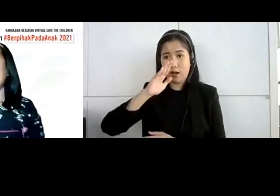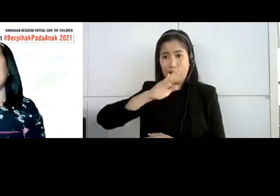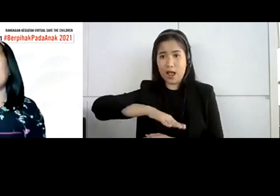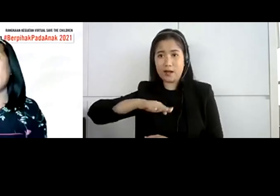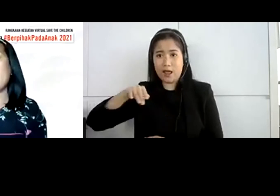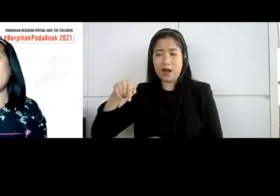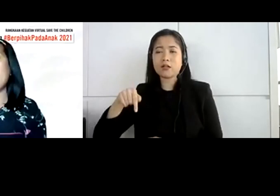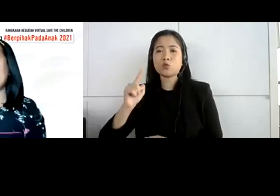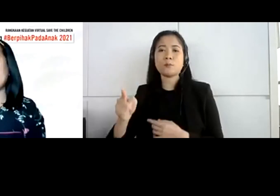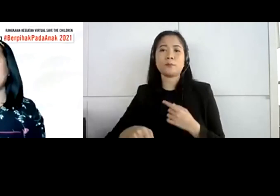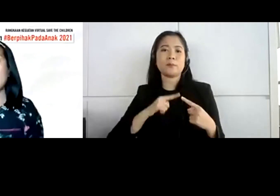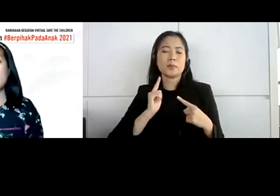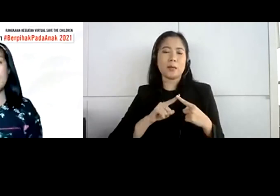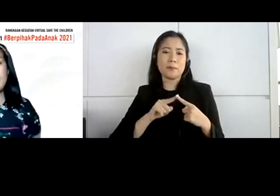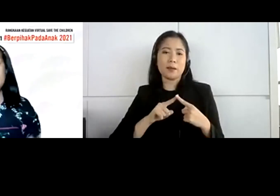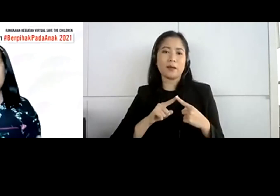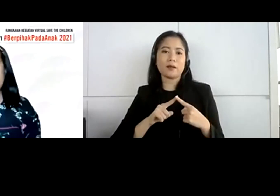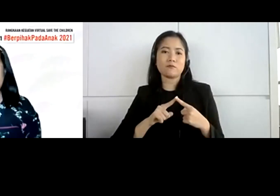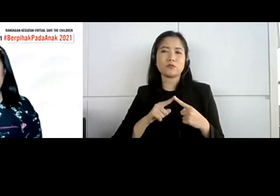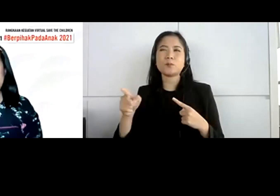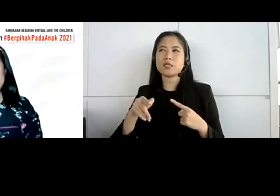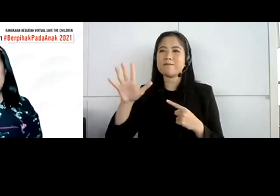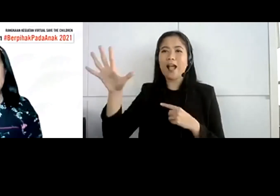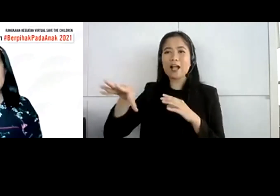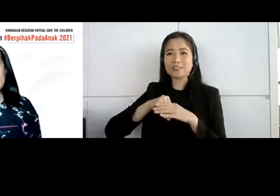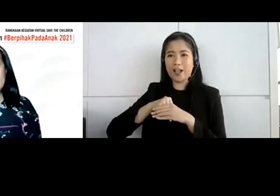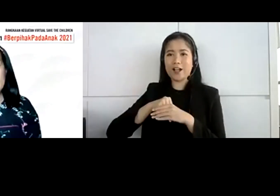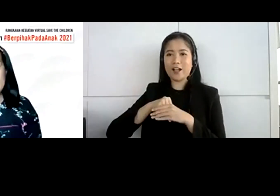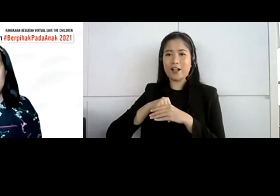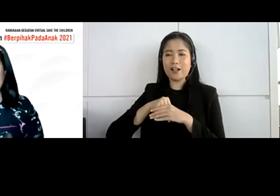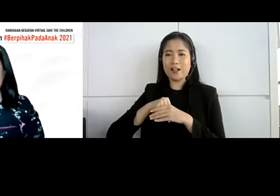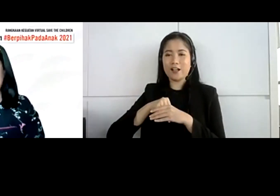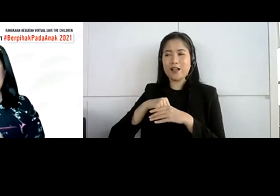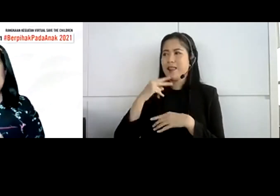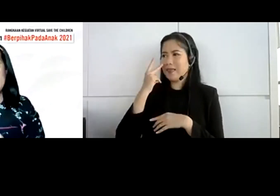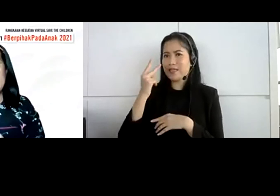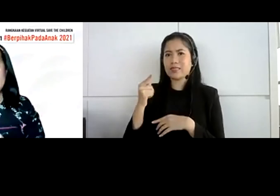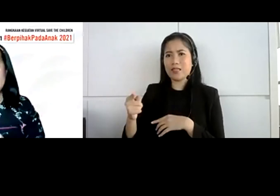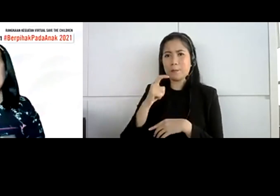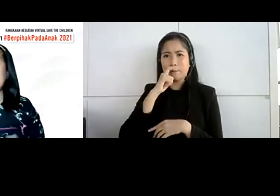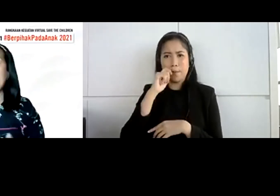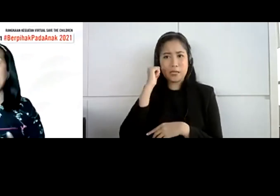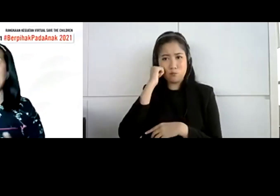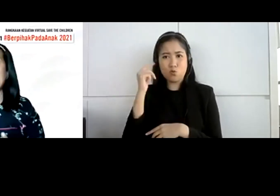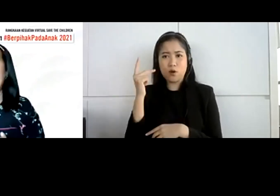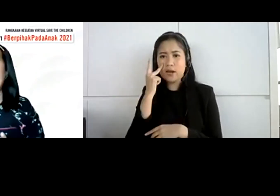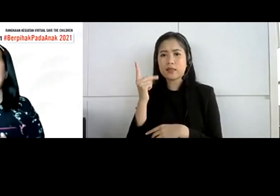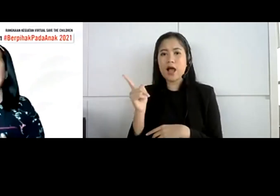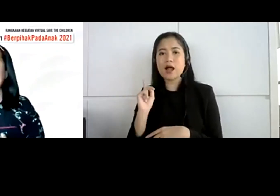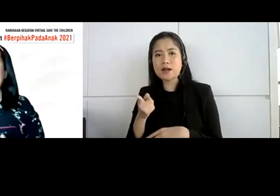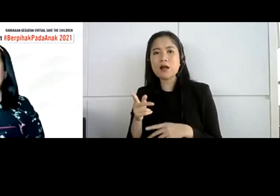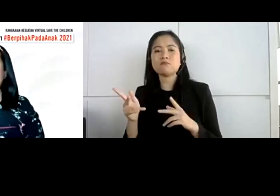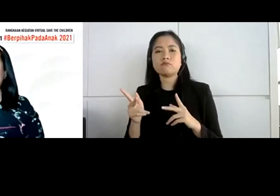kami pertama kami merekrut mereka tuh, kami melihat ini orang tua ini dengan kriteria yang